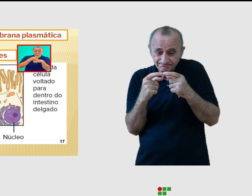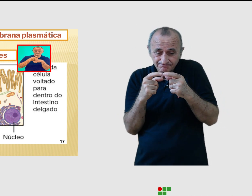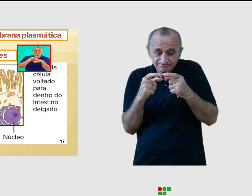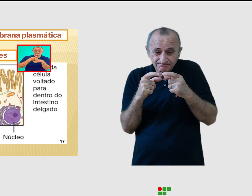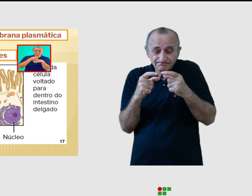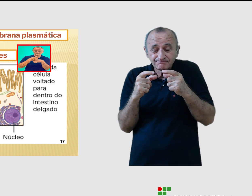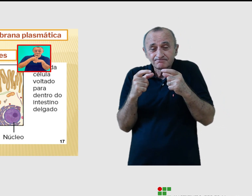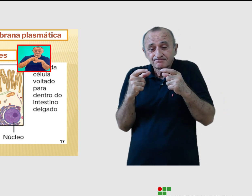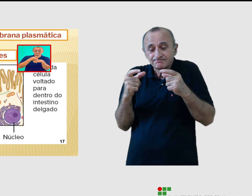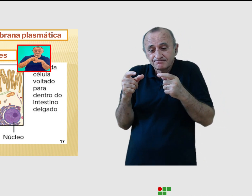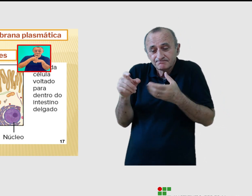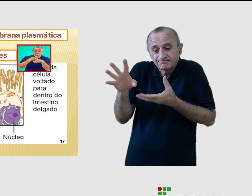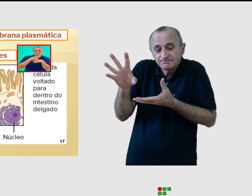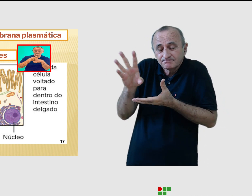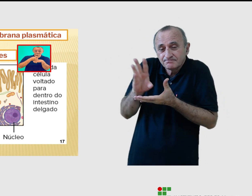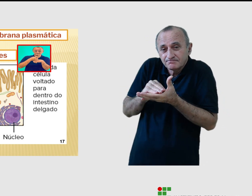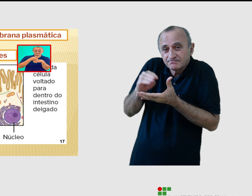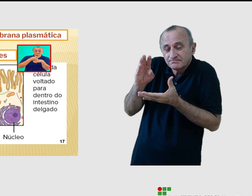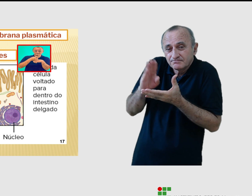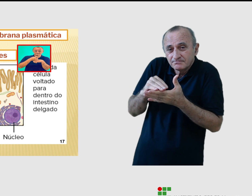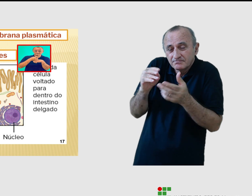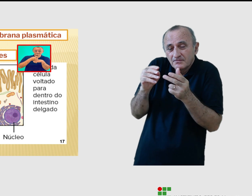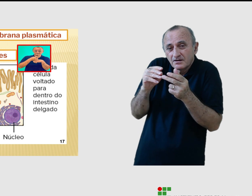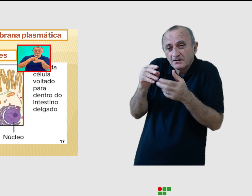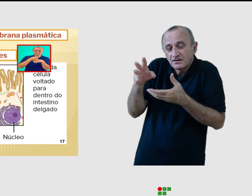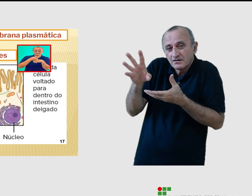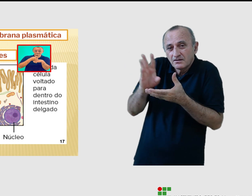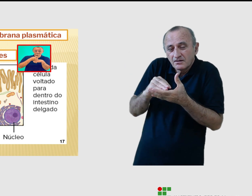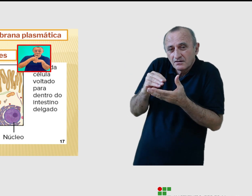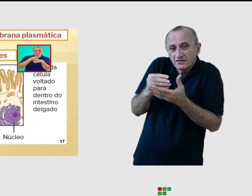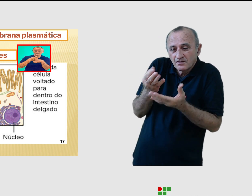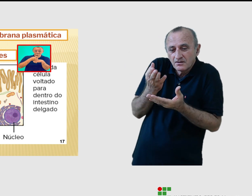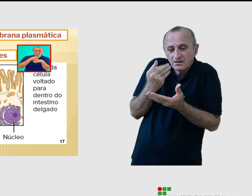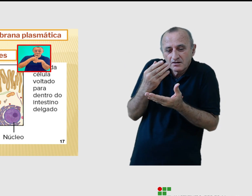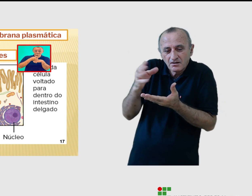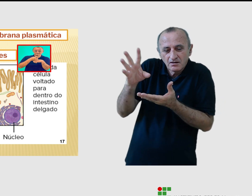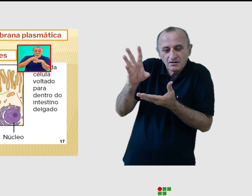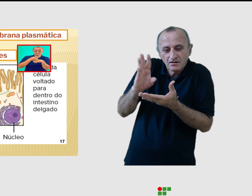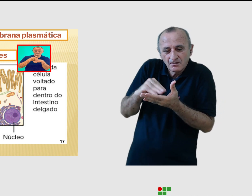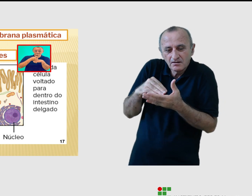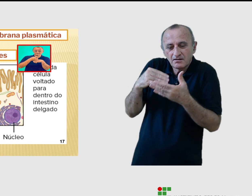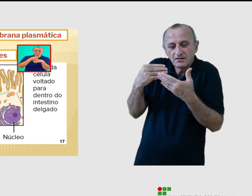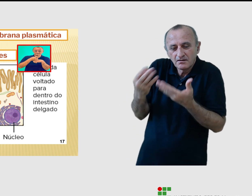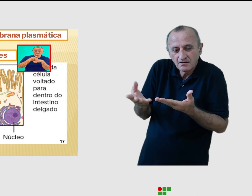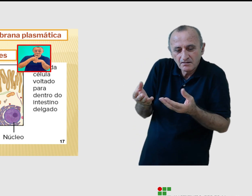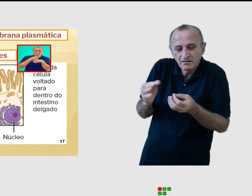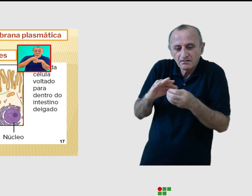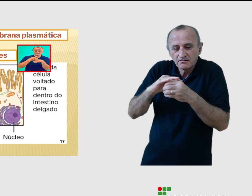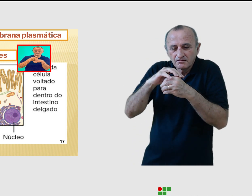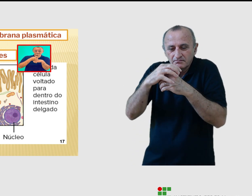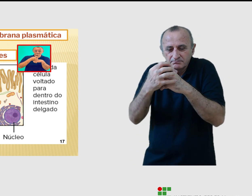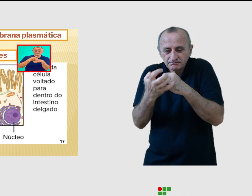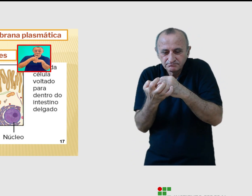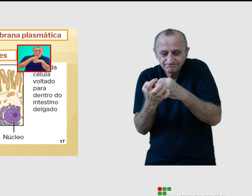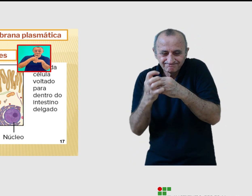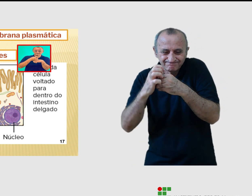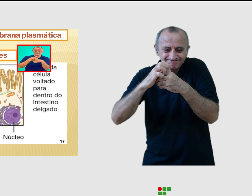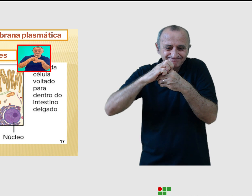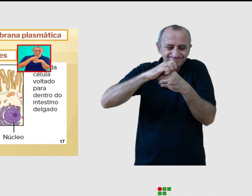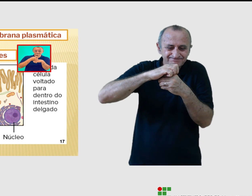A vantagem é que, aumentando a superfície de contato, vai aumentar a eficácia